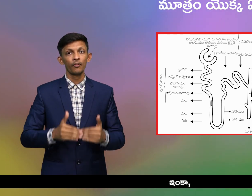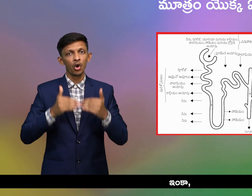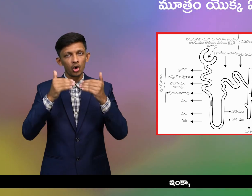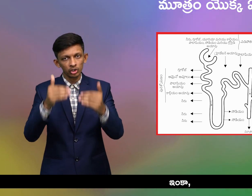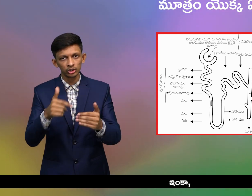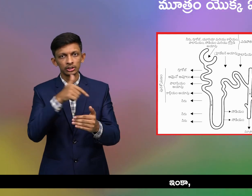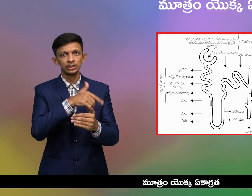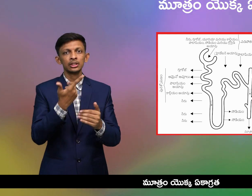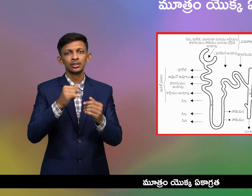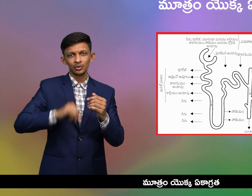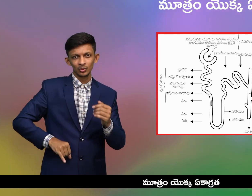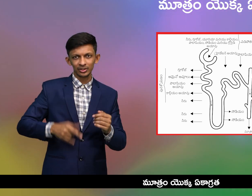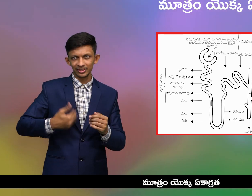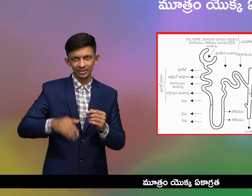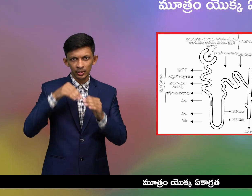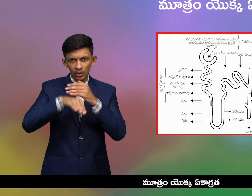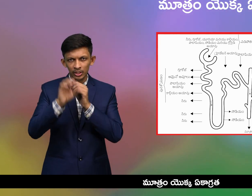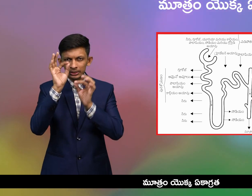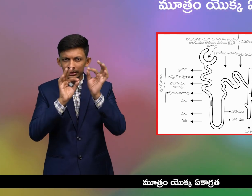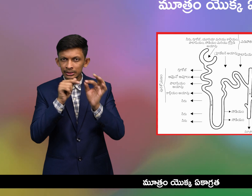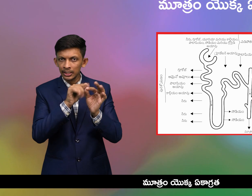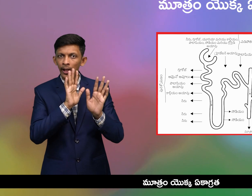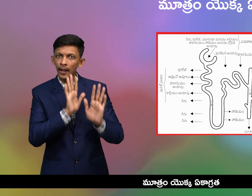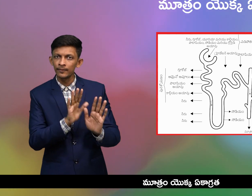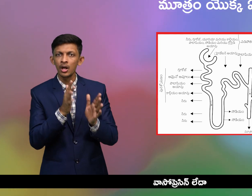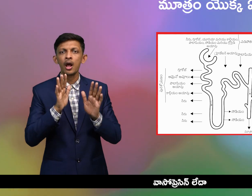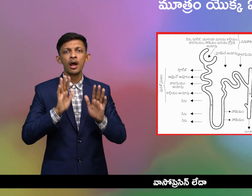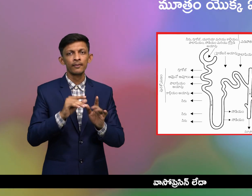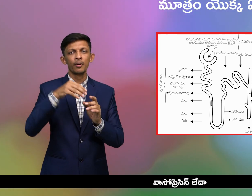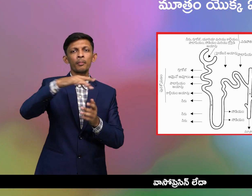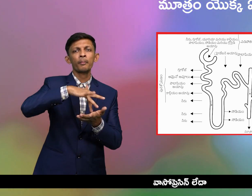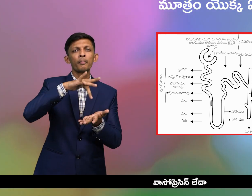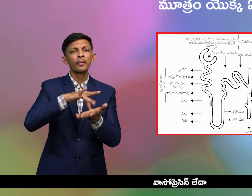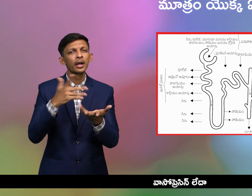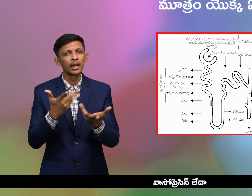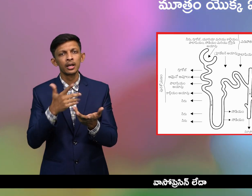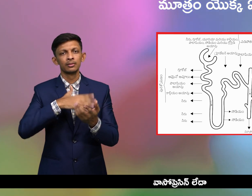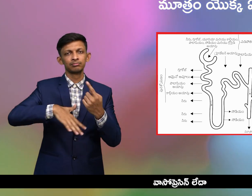ఇంకా మూత్రం యొక్క ఏకాగ్రత వాసోప్రెసిన్ లేదా